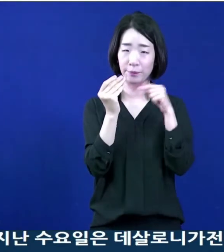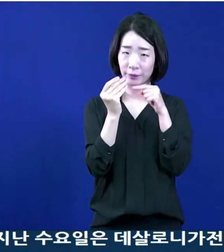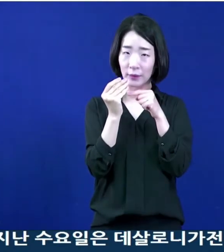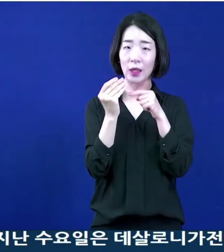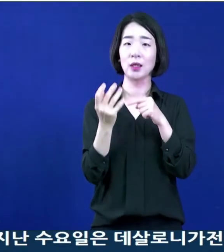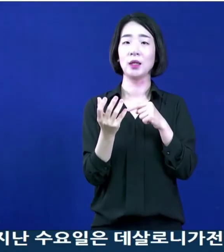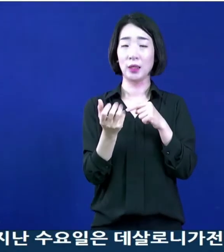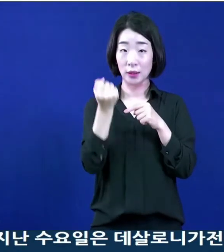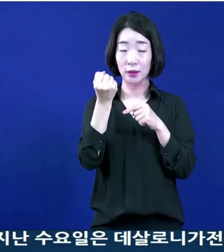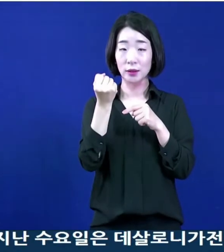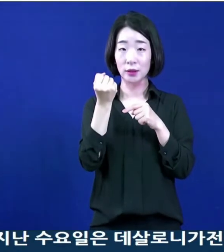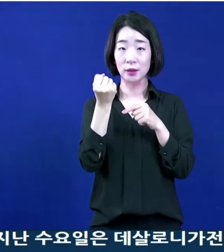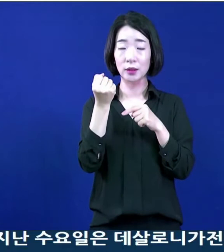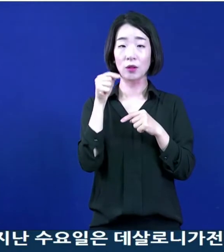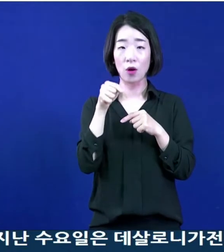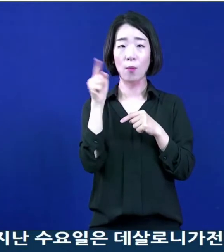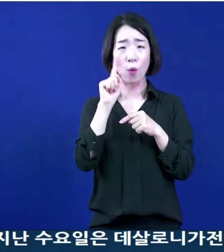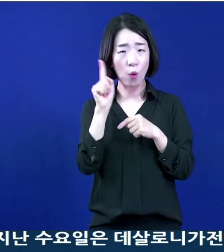강조하는 배경에는